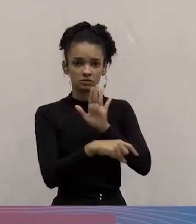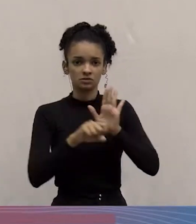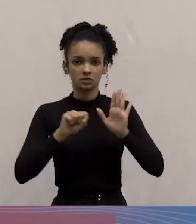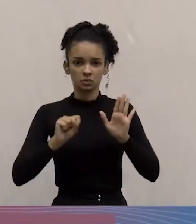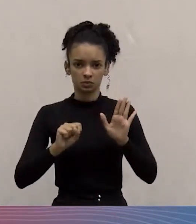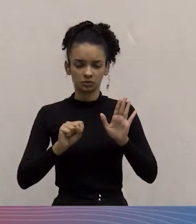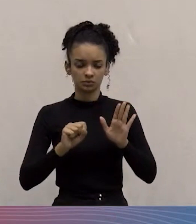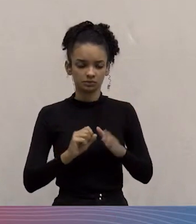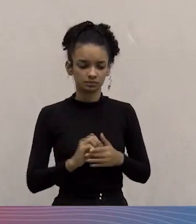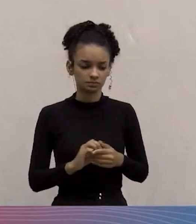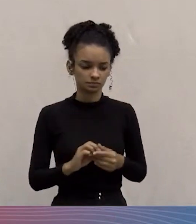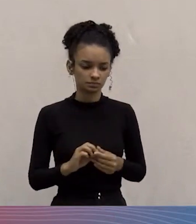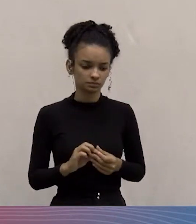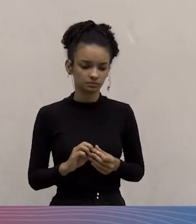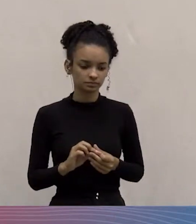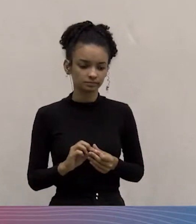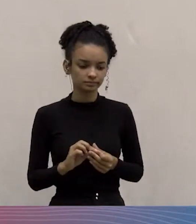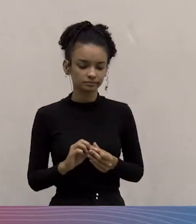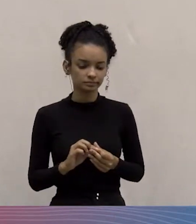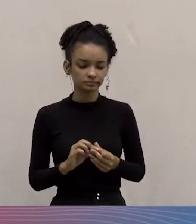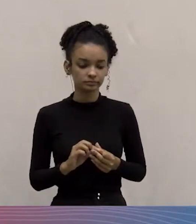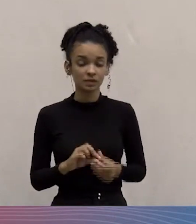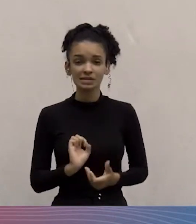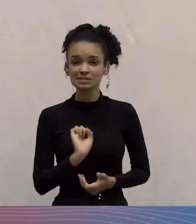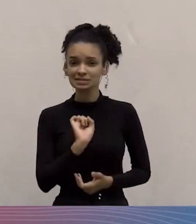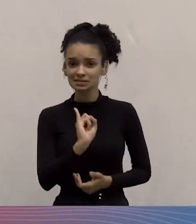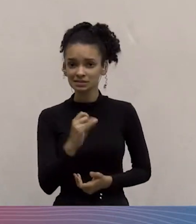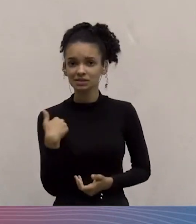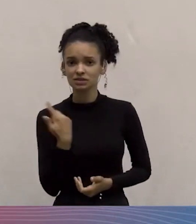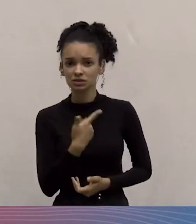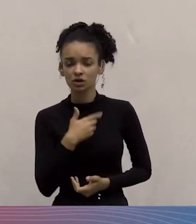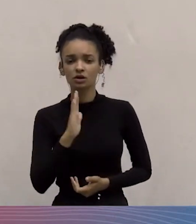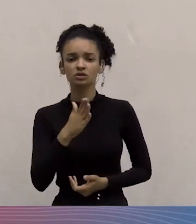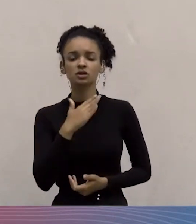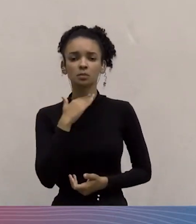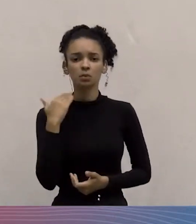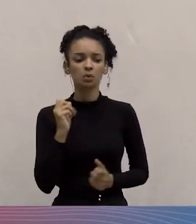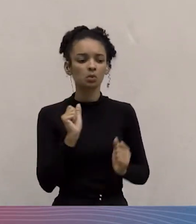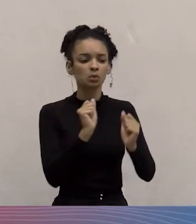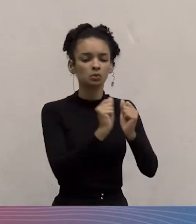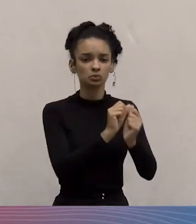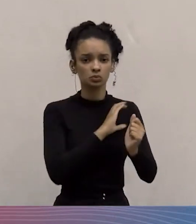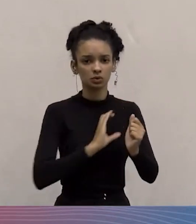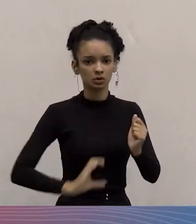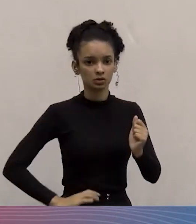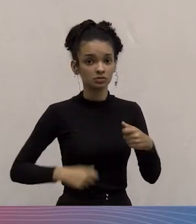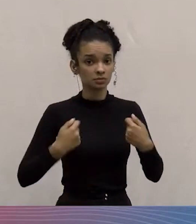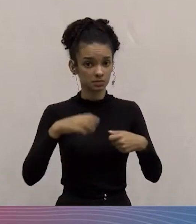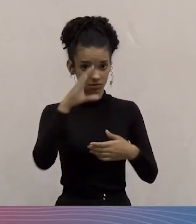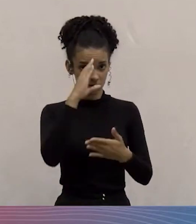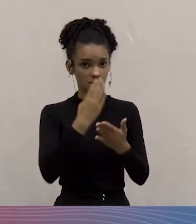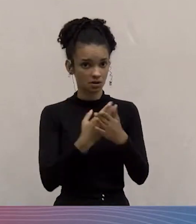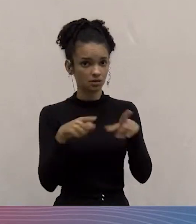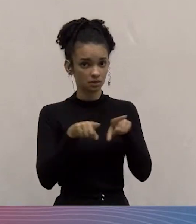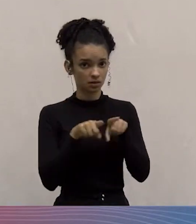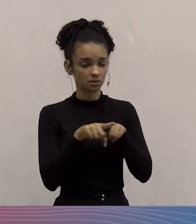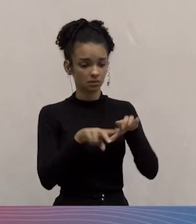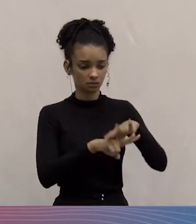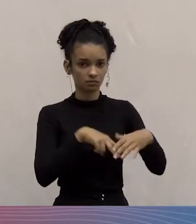8, ora, se já morremos com Cristo, cremos que também com